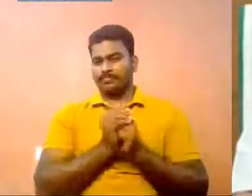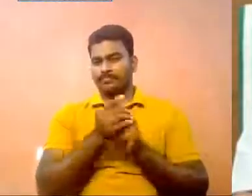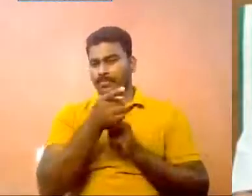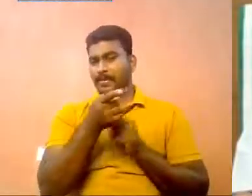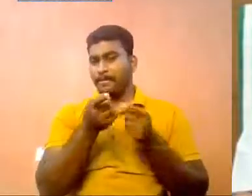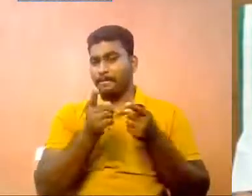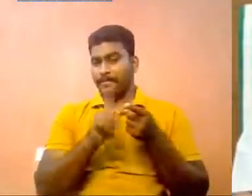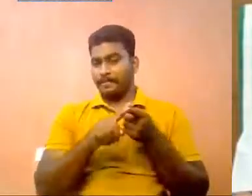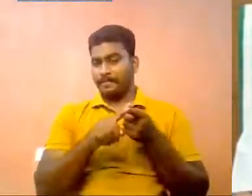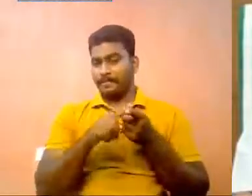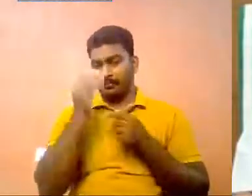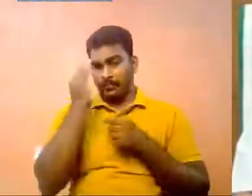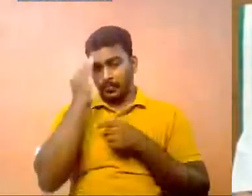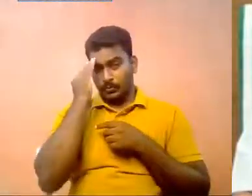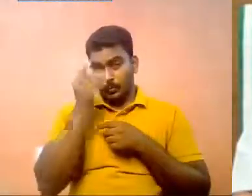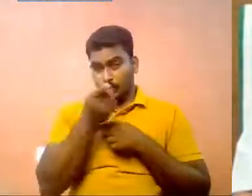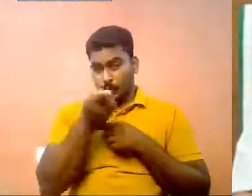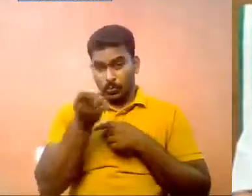ഇതിൽ